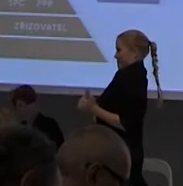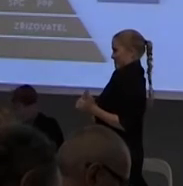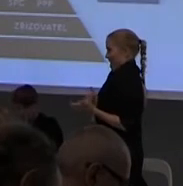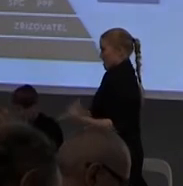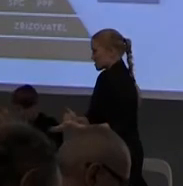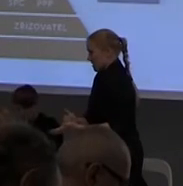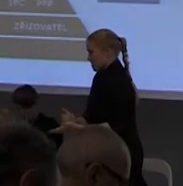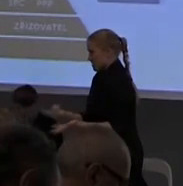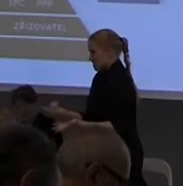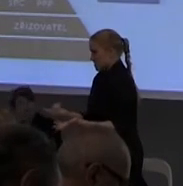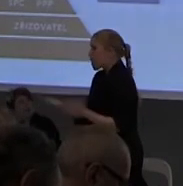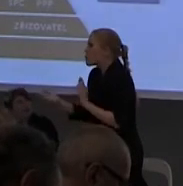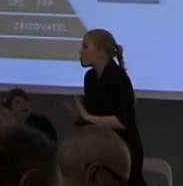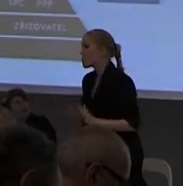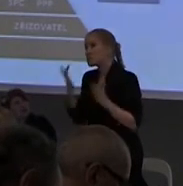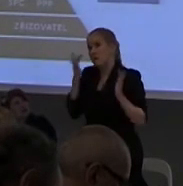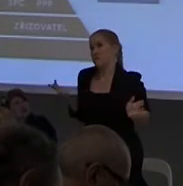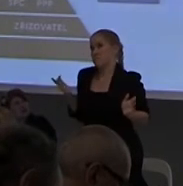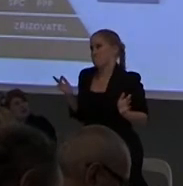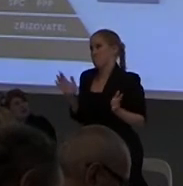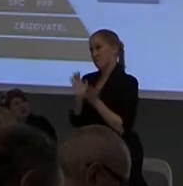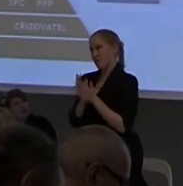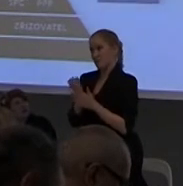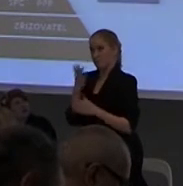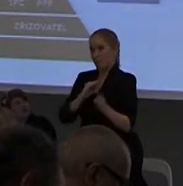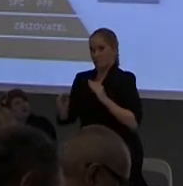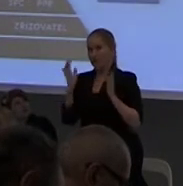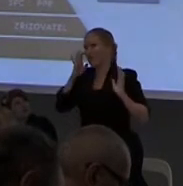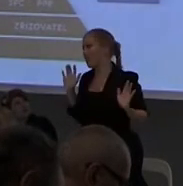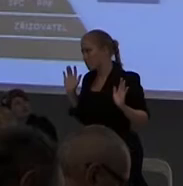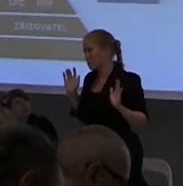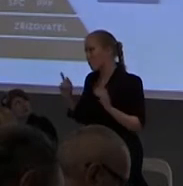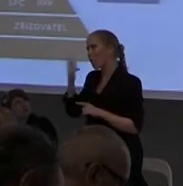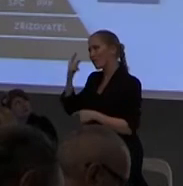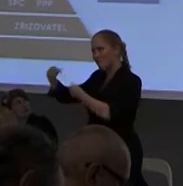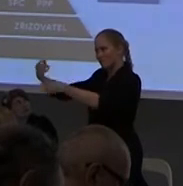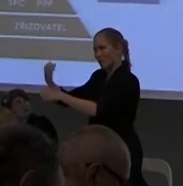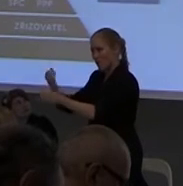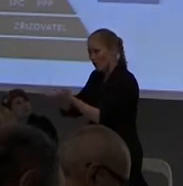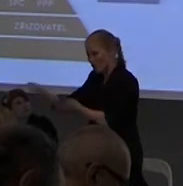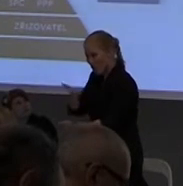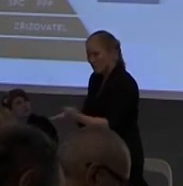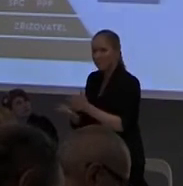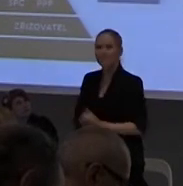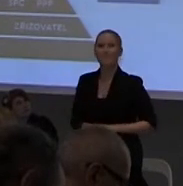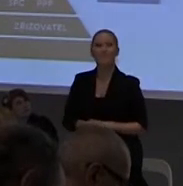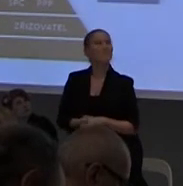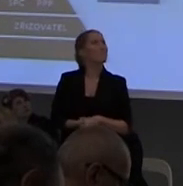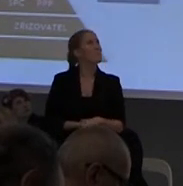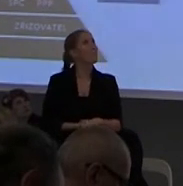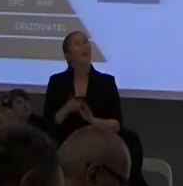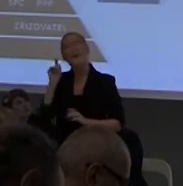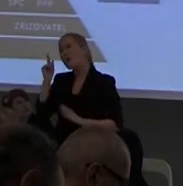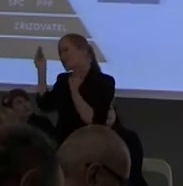proč, nicméně i to je další moment, který by měl být nějakým způsobem